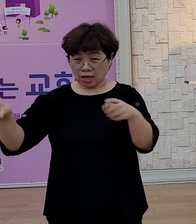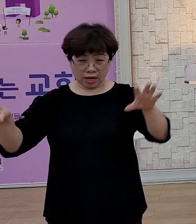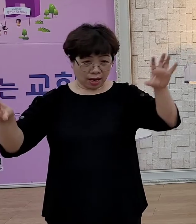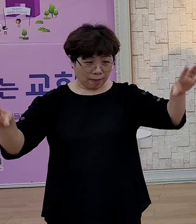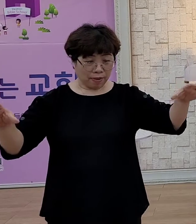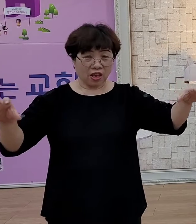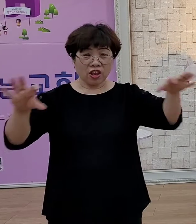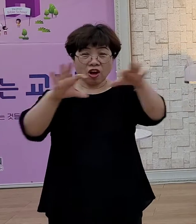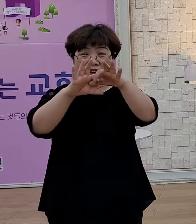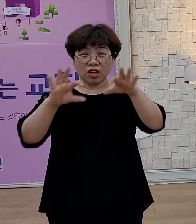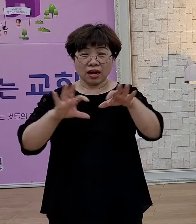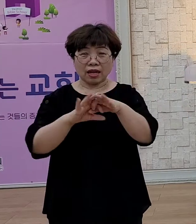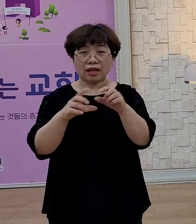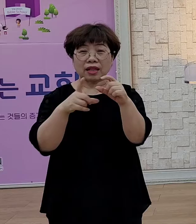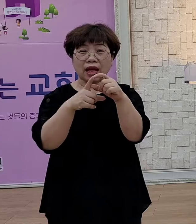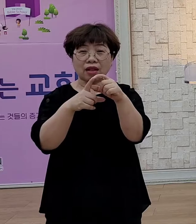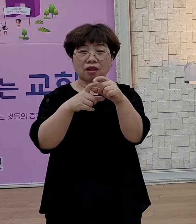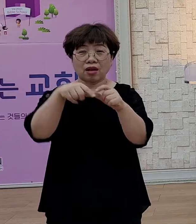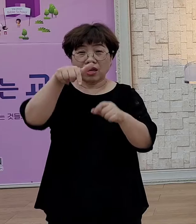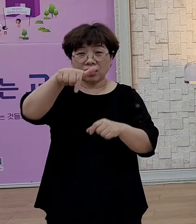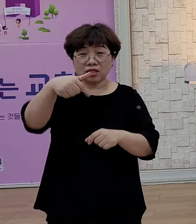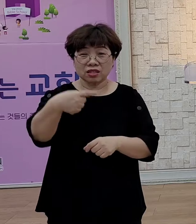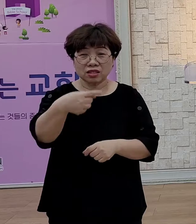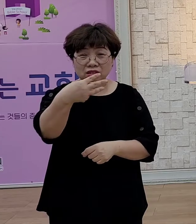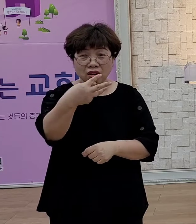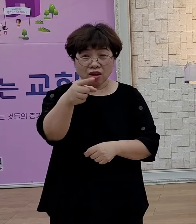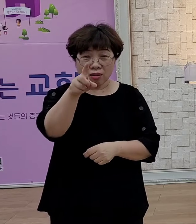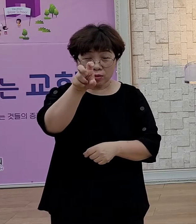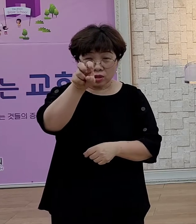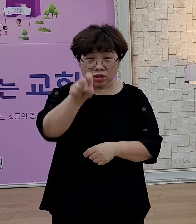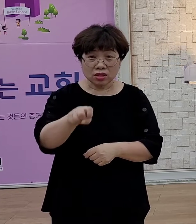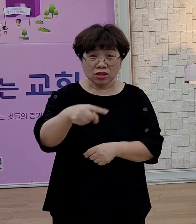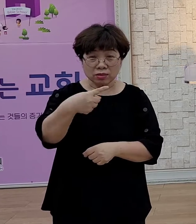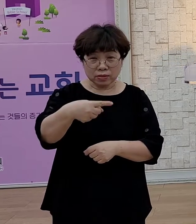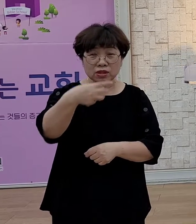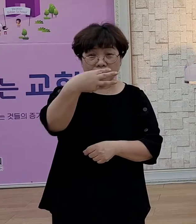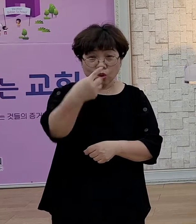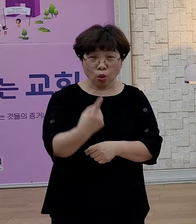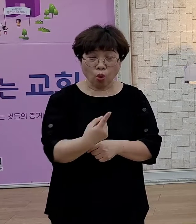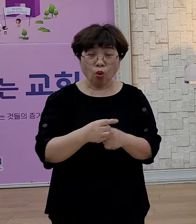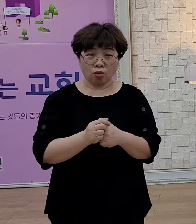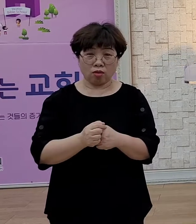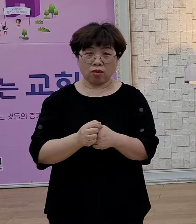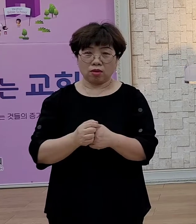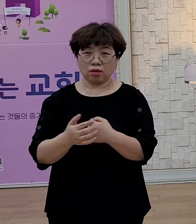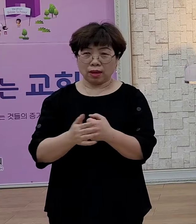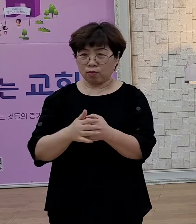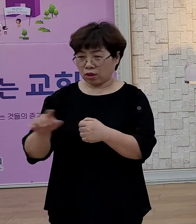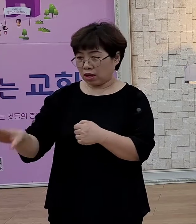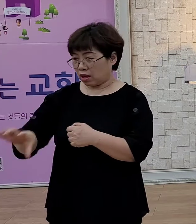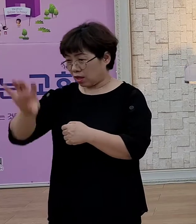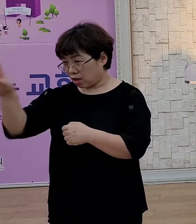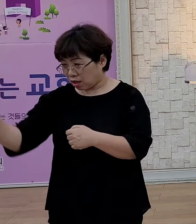결론을 말씀하고 있다. 그러므로 어떻게 하라. 결론이 뭡니까?